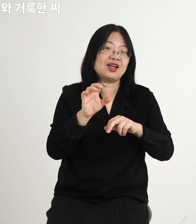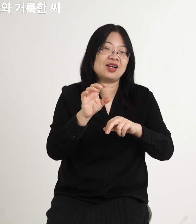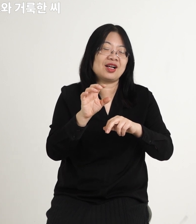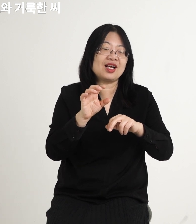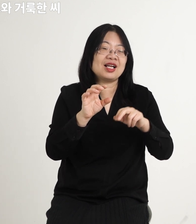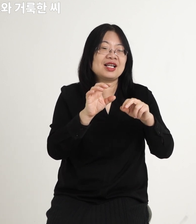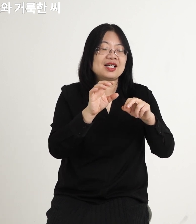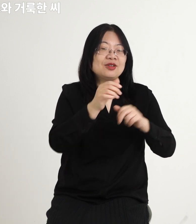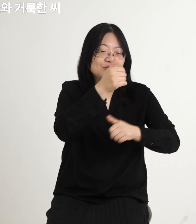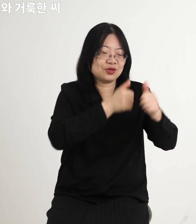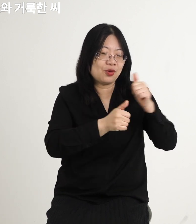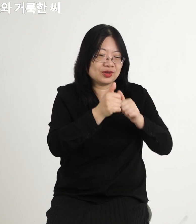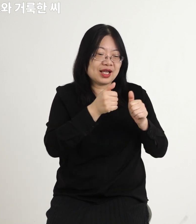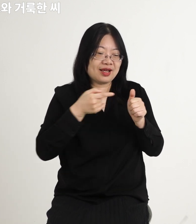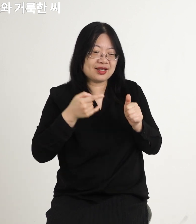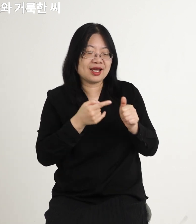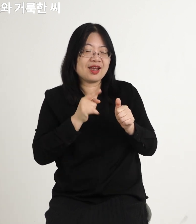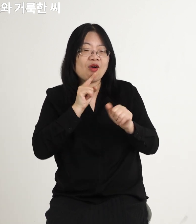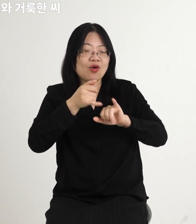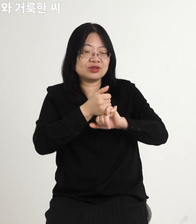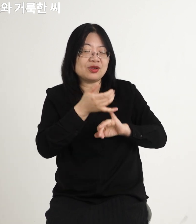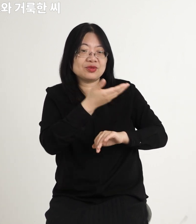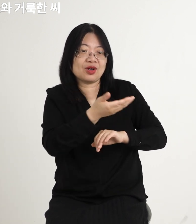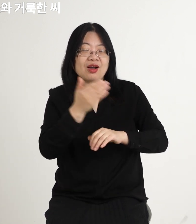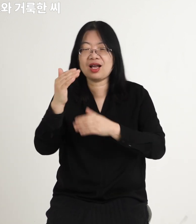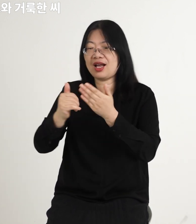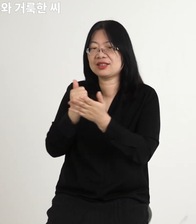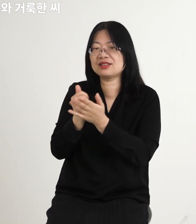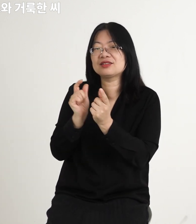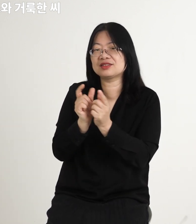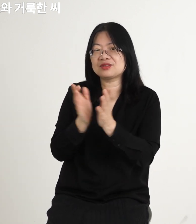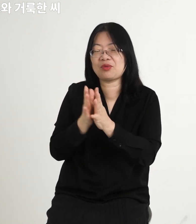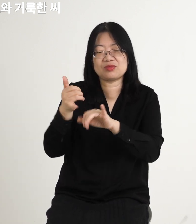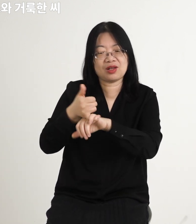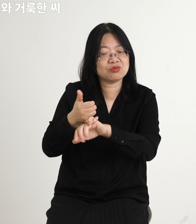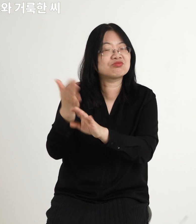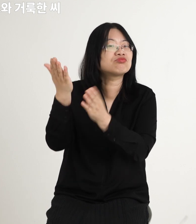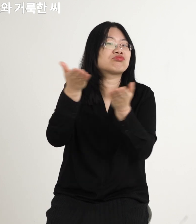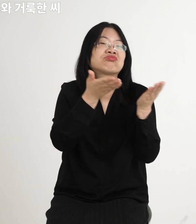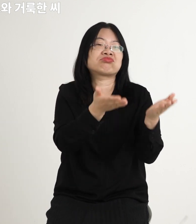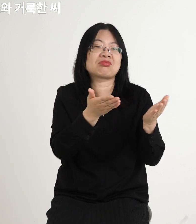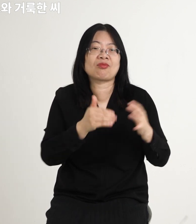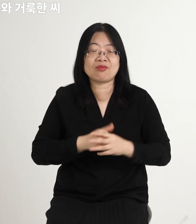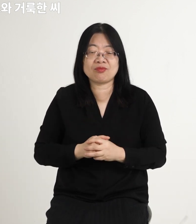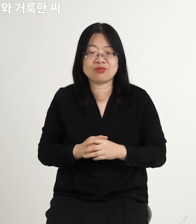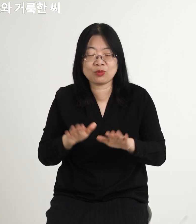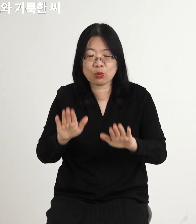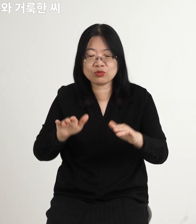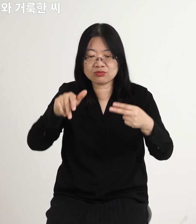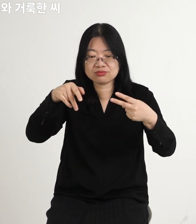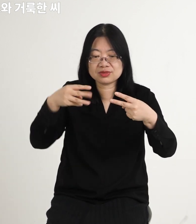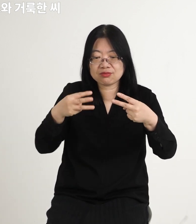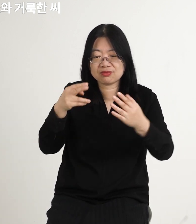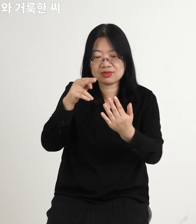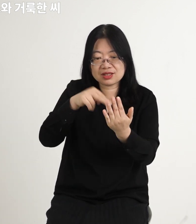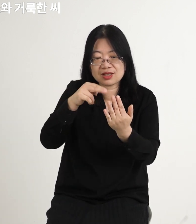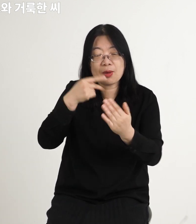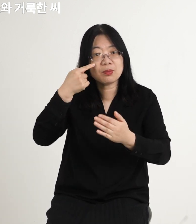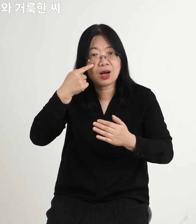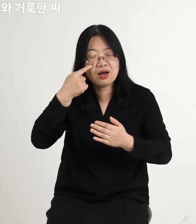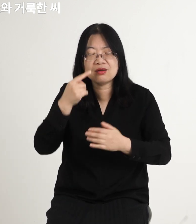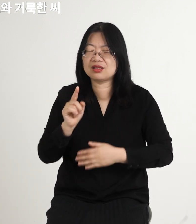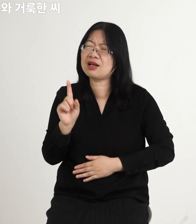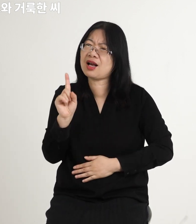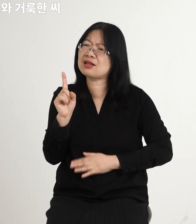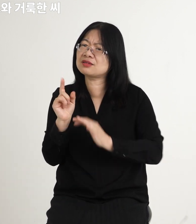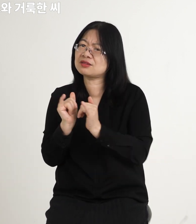다윗의 집에. 하나님이 직접 하신 언약이에요. 그런데 오늘 2절을 다시 보시면 어떤